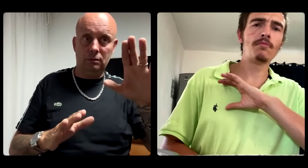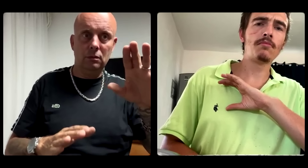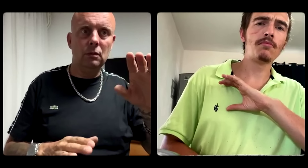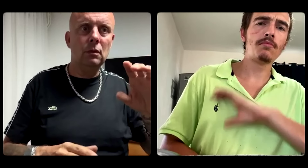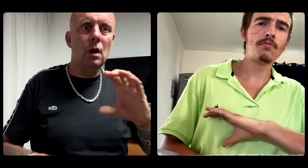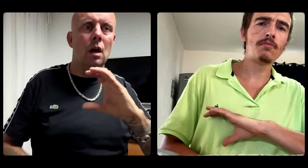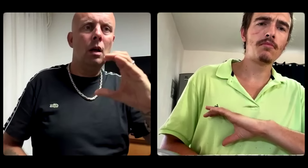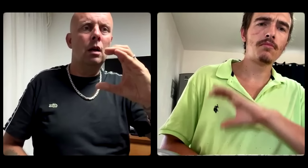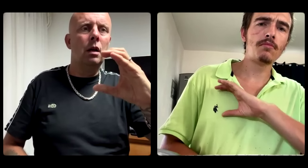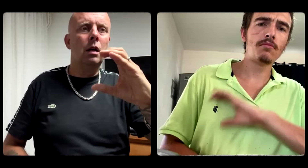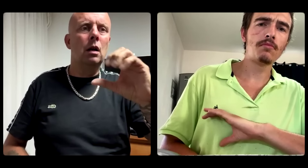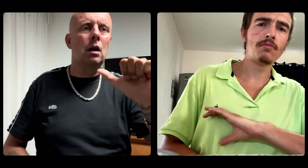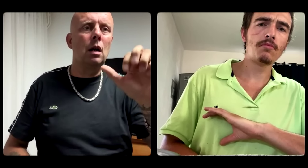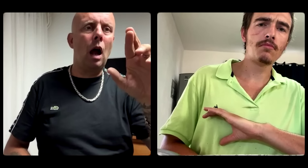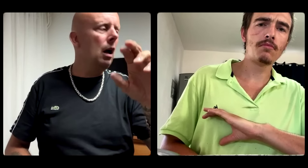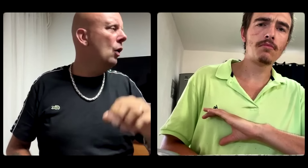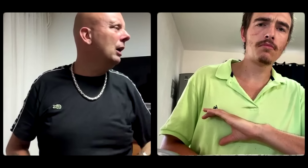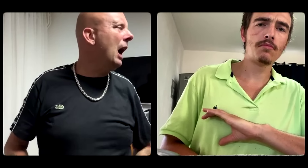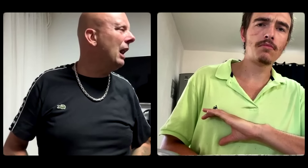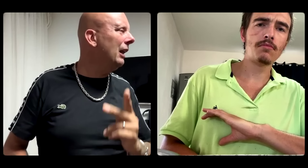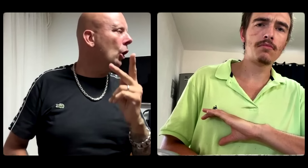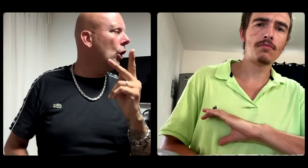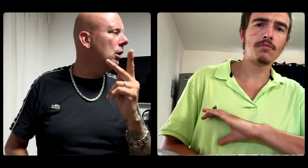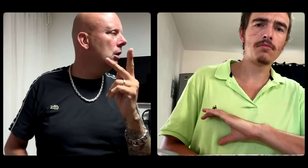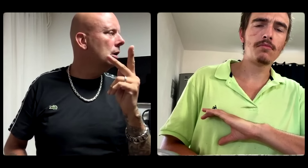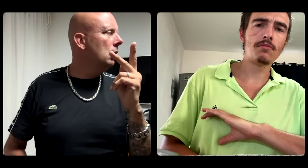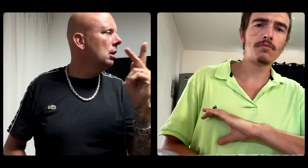Ik had het moeten weten, maar ik had zo.